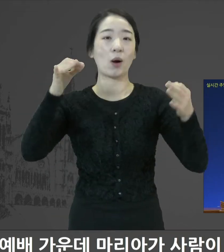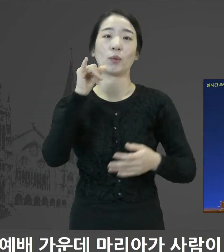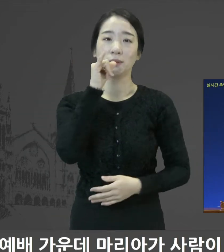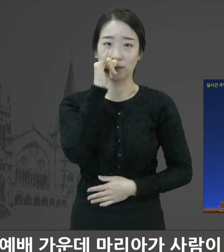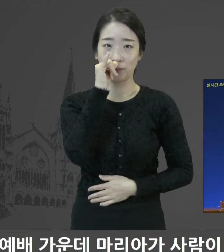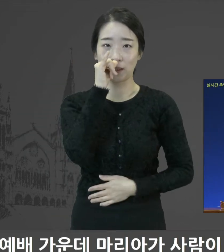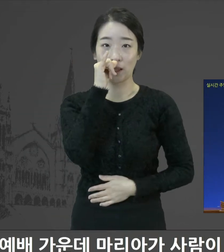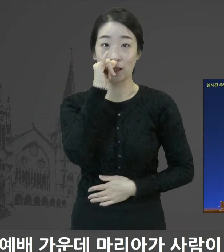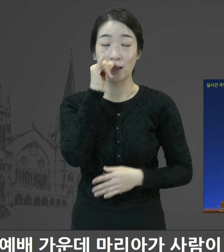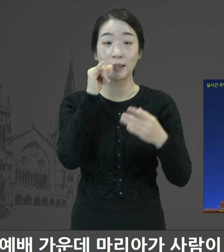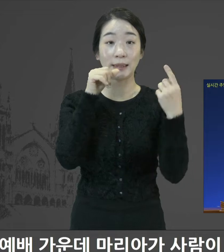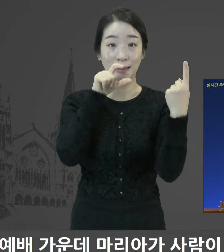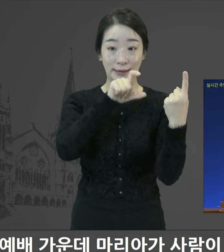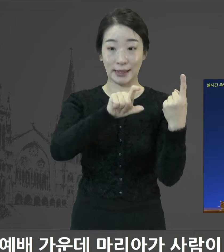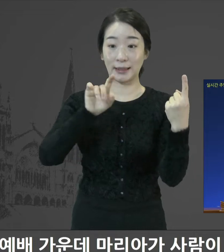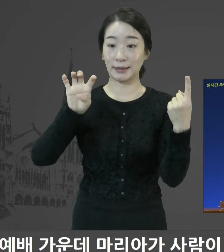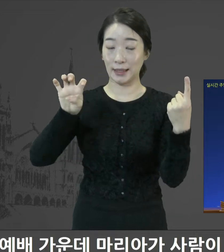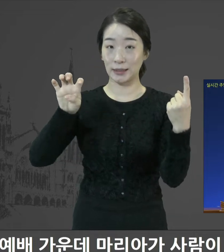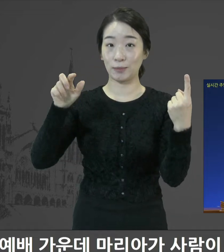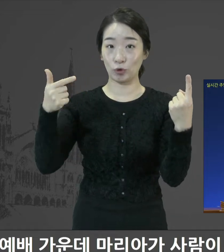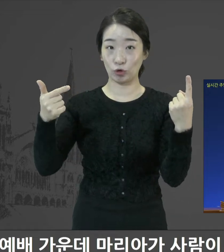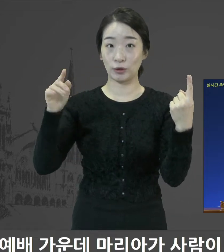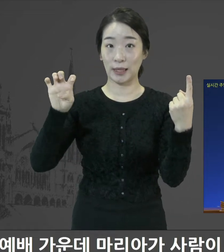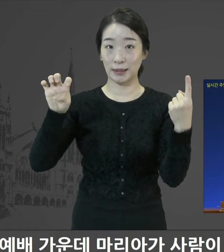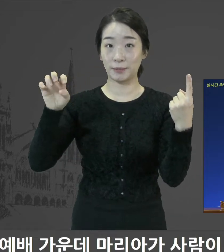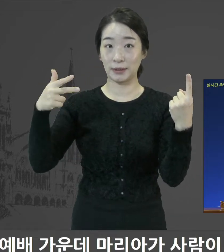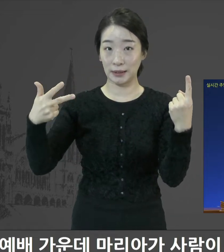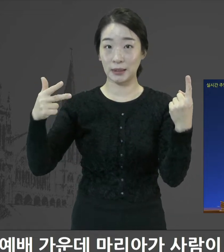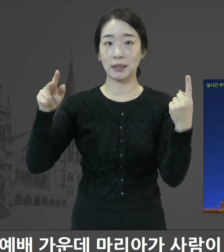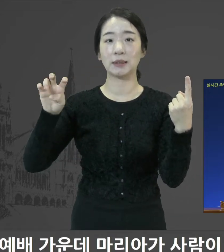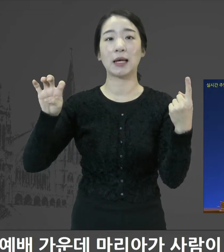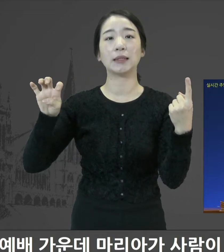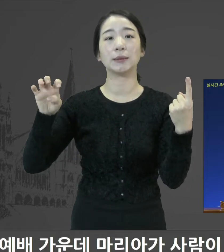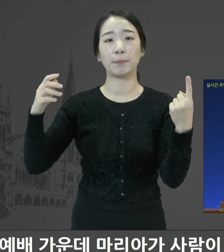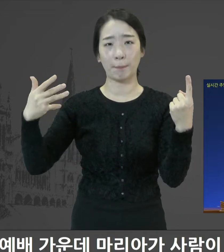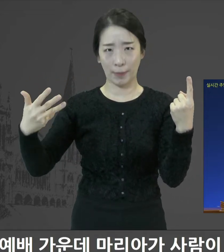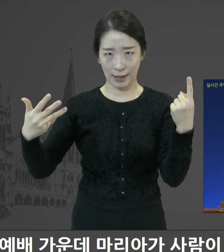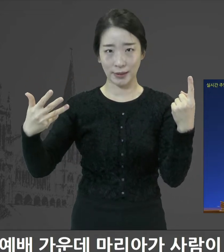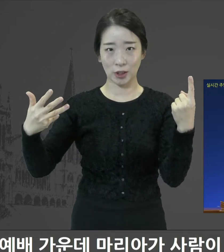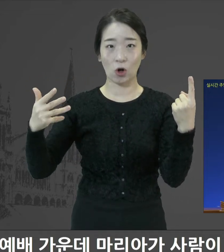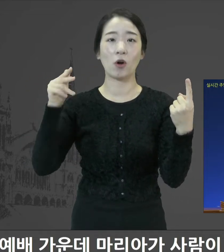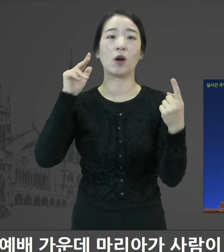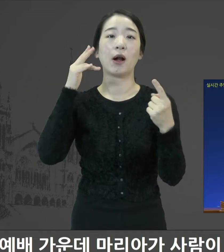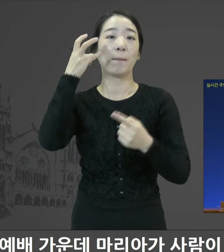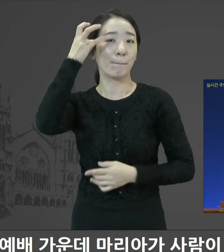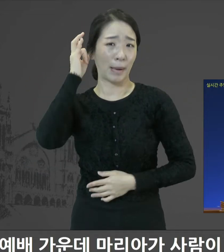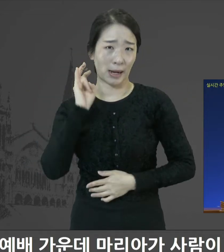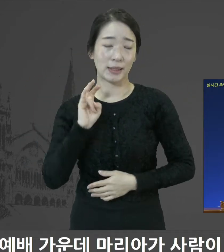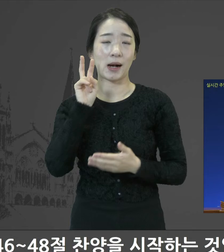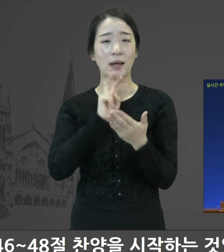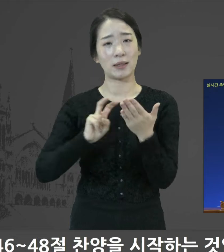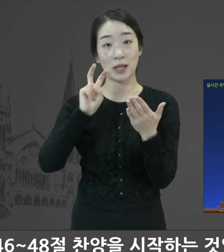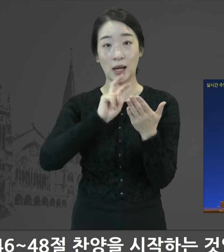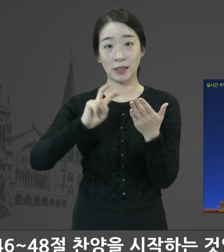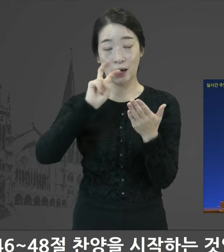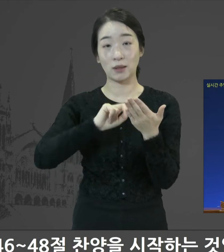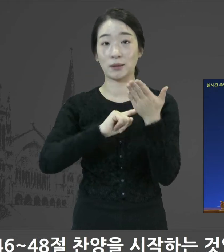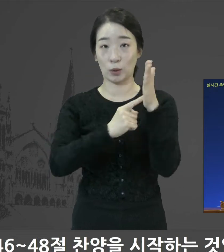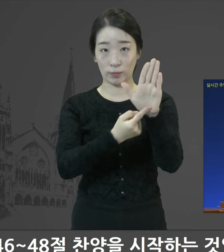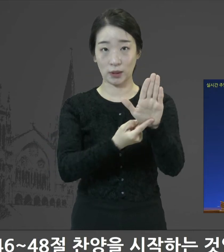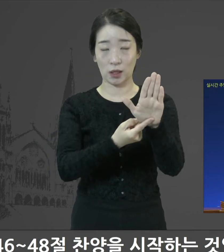1장 46절, 47절, 48절 이 찬양을 시작하는 겁니다.